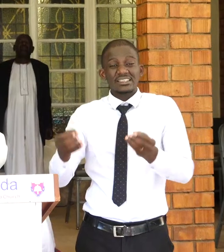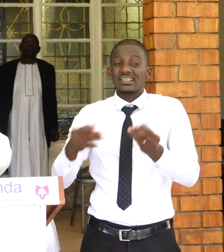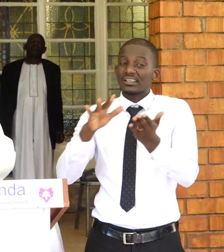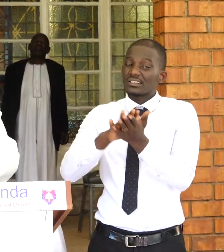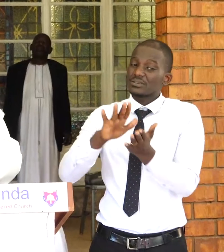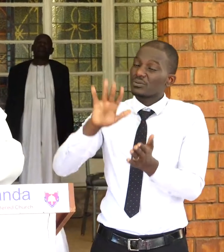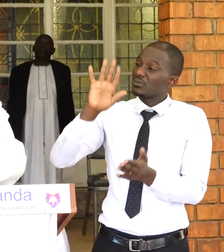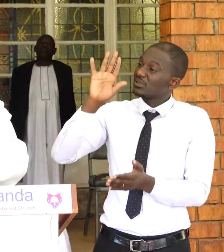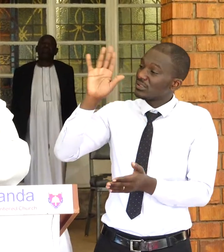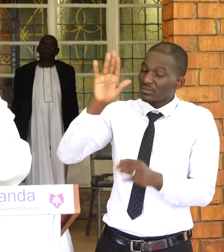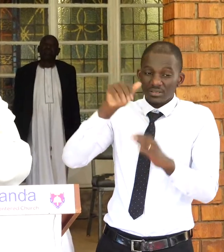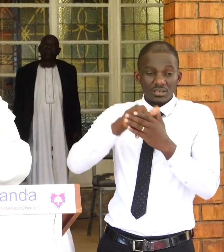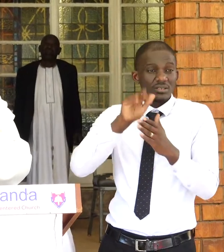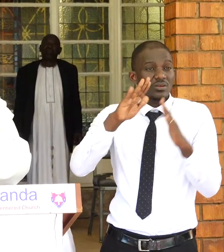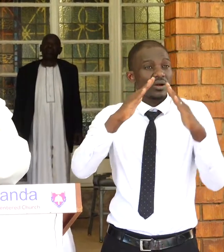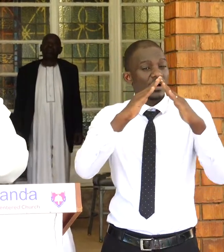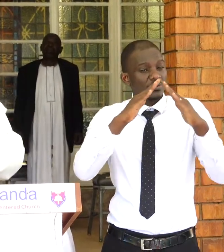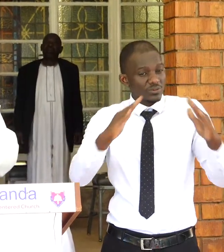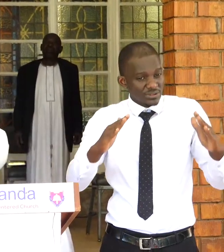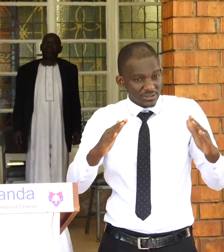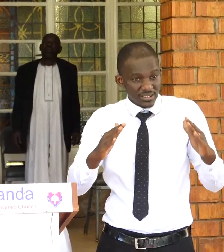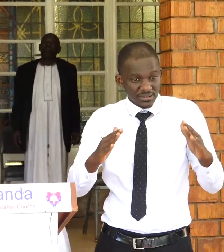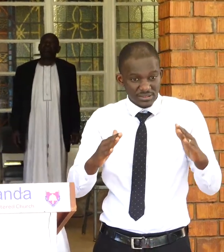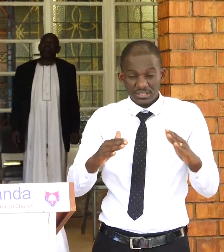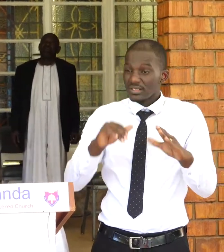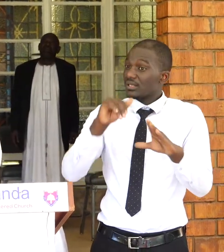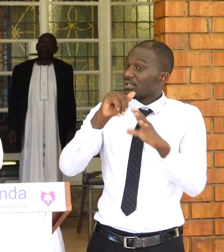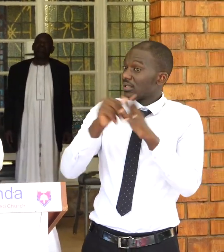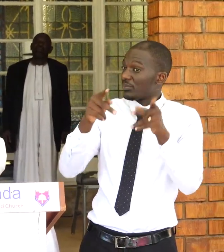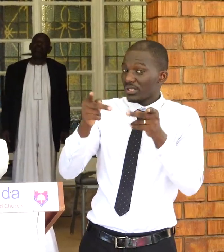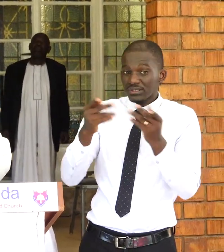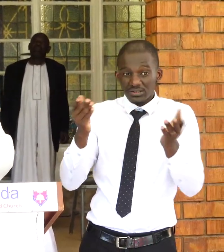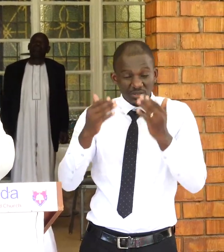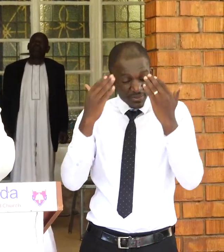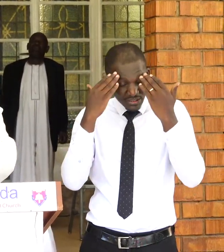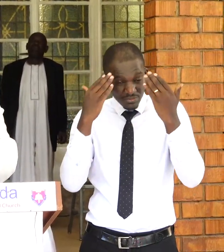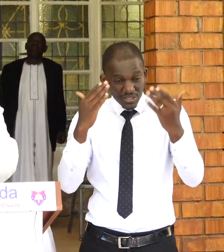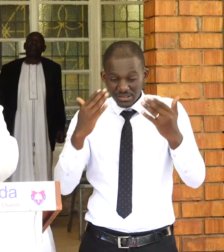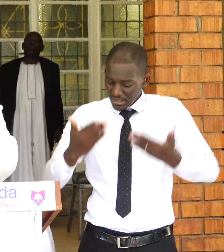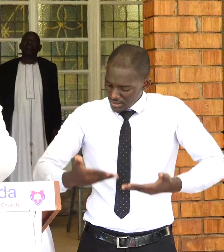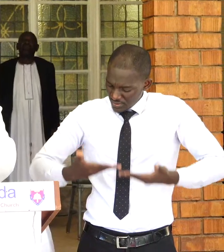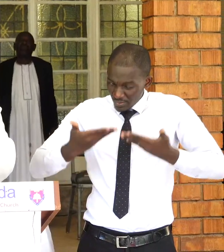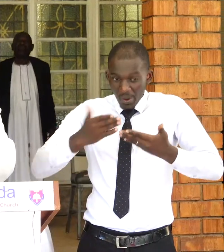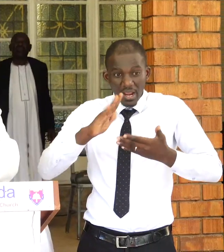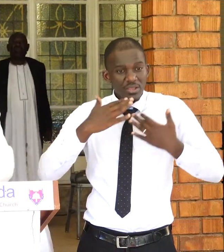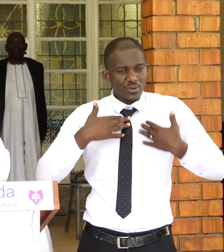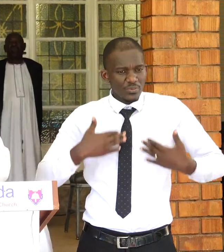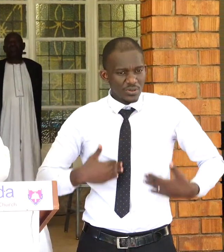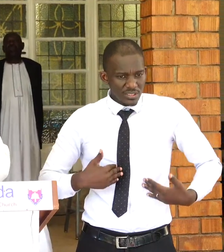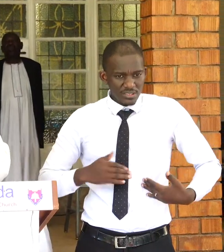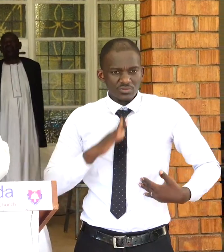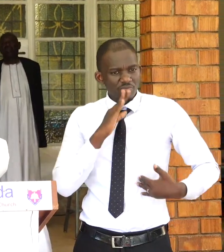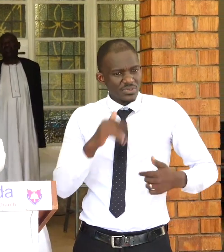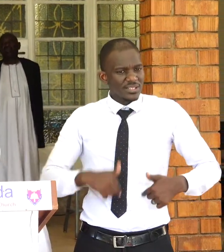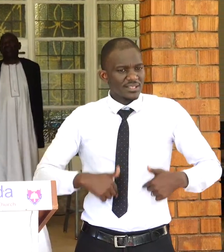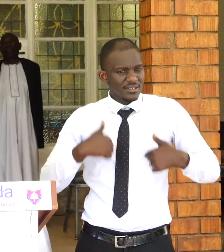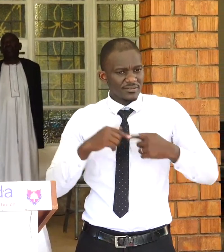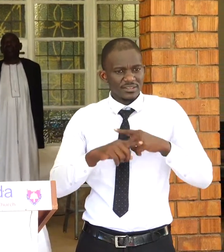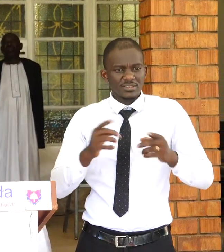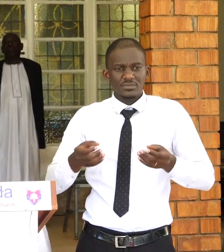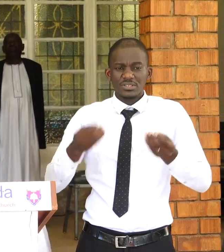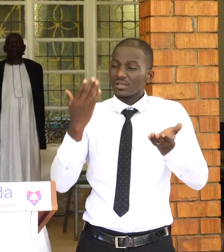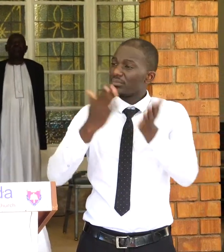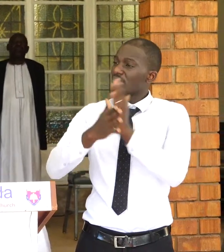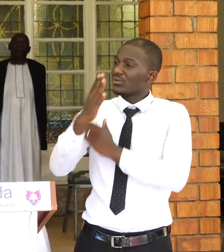mayumba gammwe, nga muli gye batabamanyi, muweeyo emibiri gyammwe okubeera saddaaka ennamu. Katonda